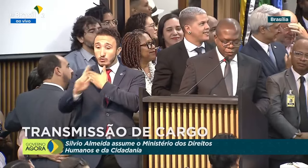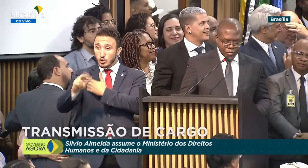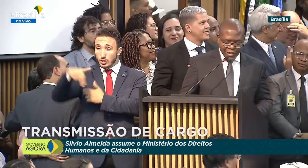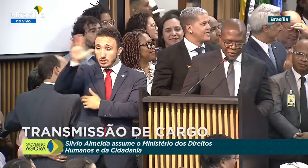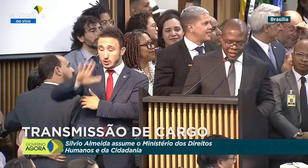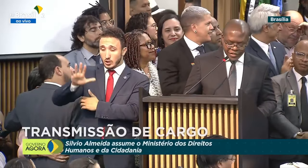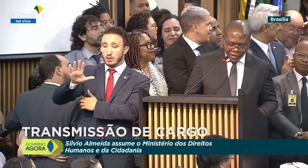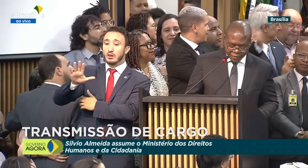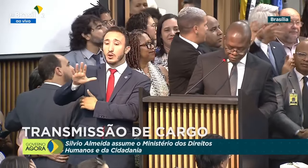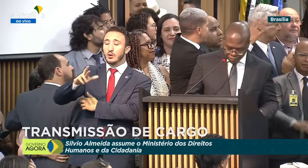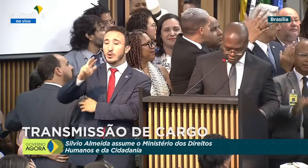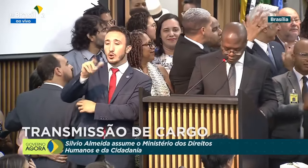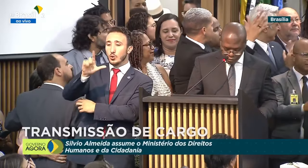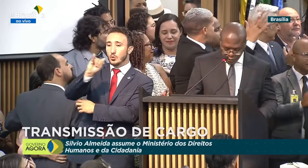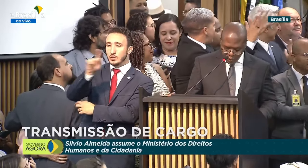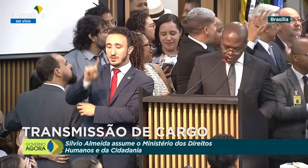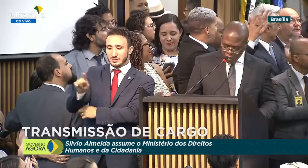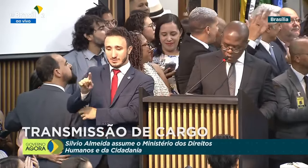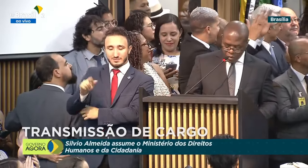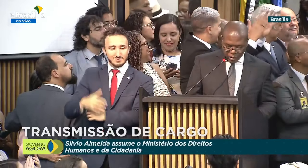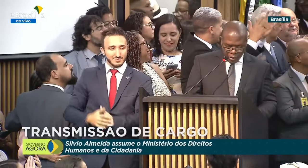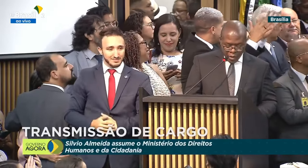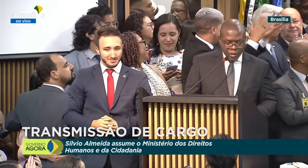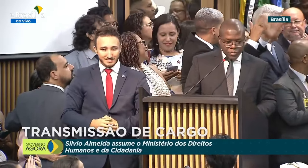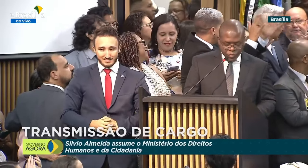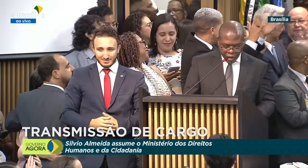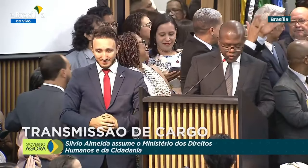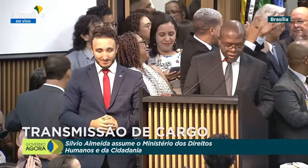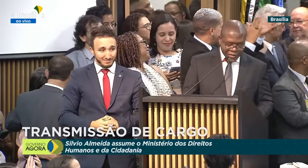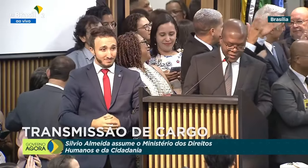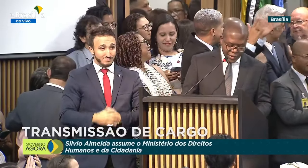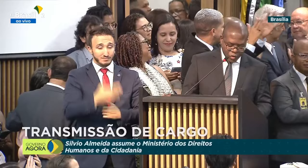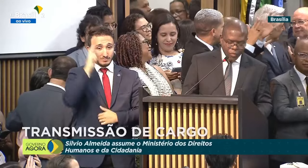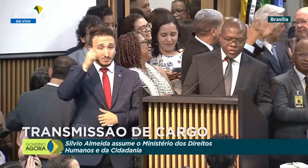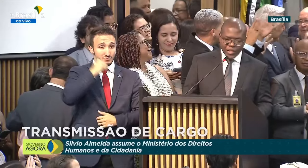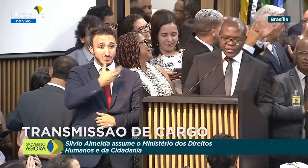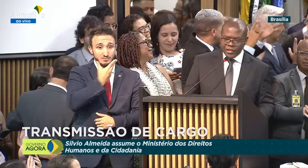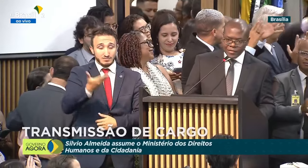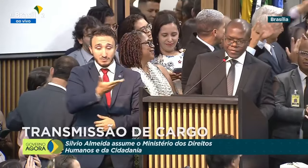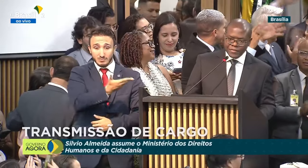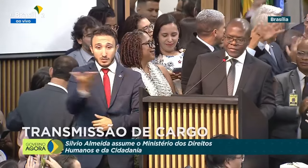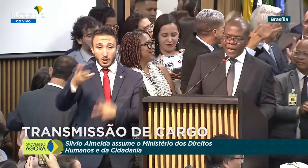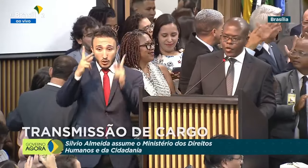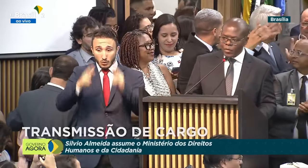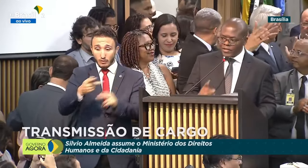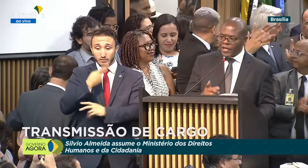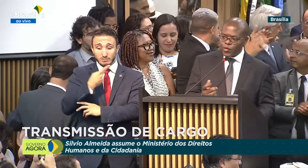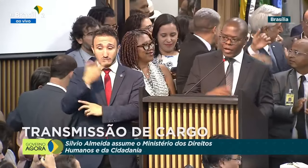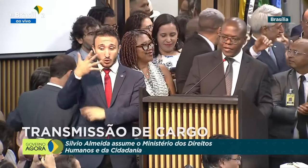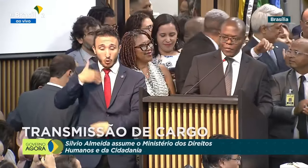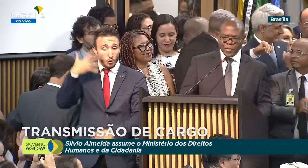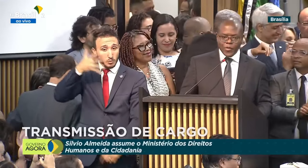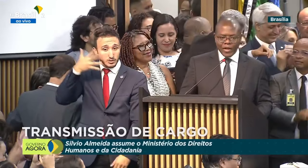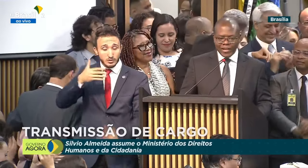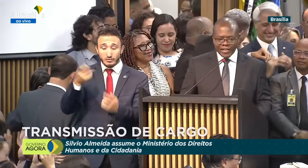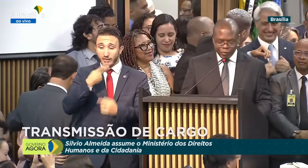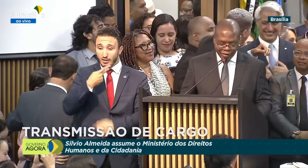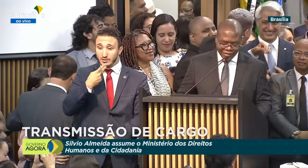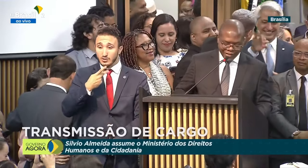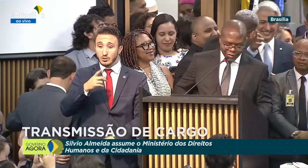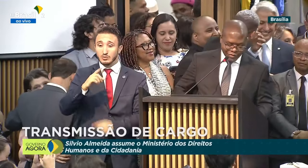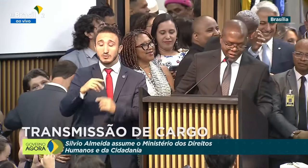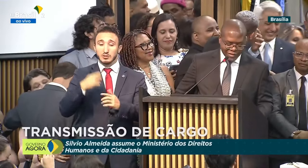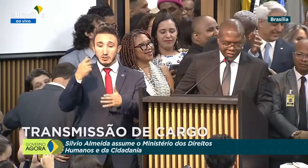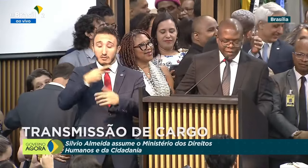Direitos Humanos Renato Teixeira assim como disse né eu comecei com ele termino com ele